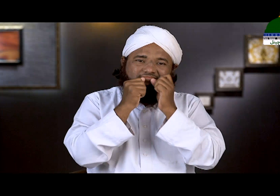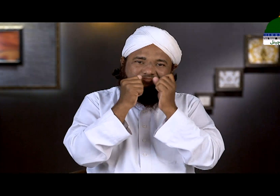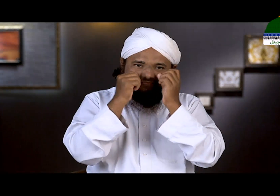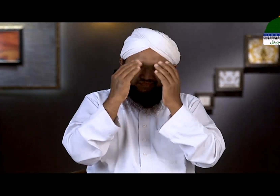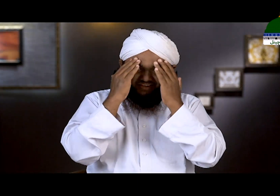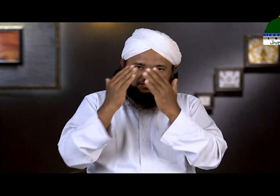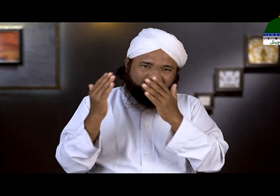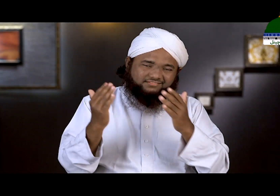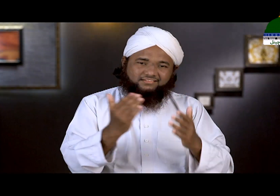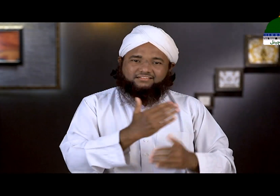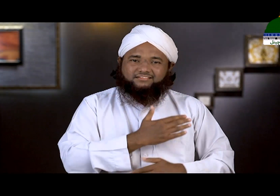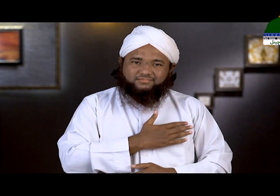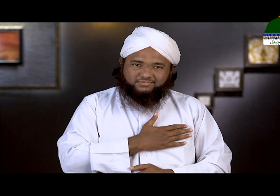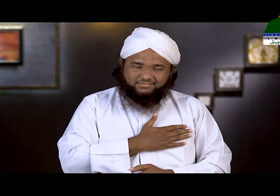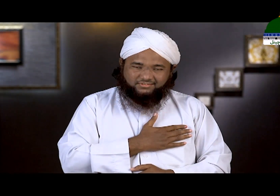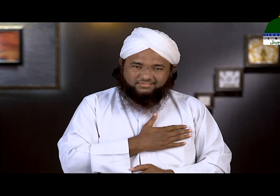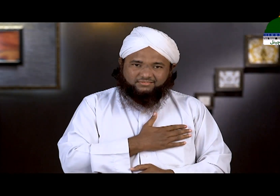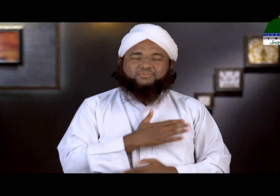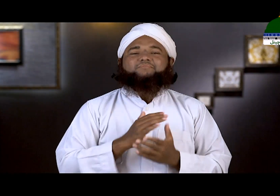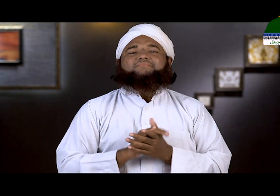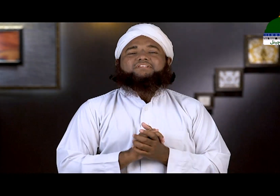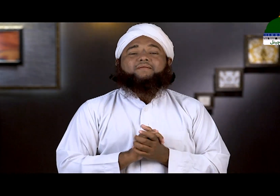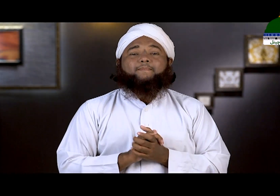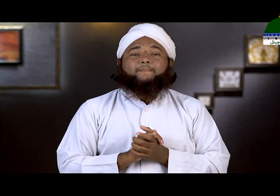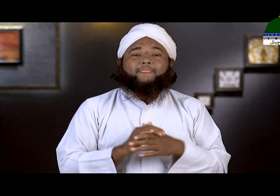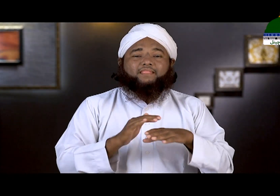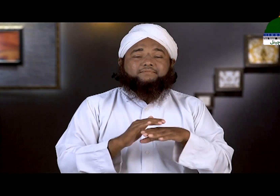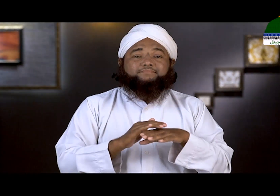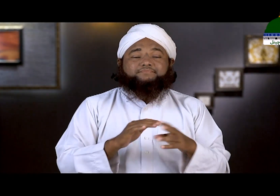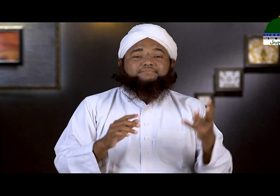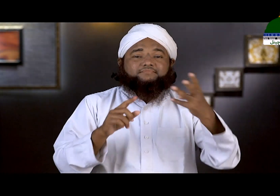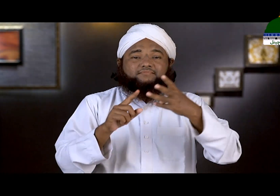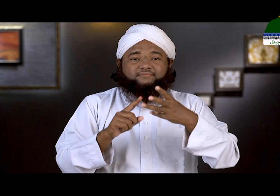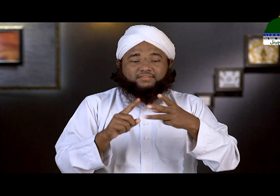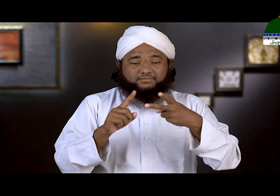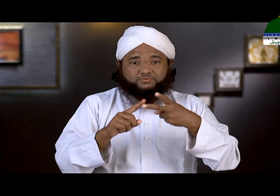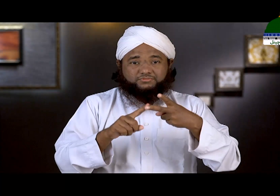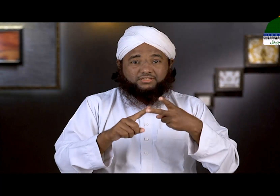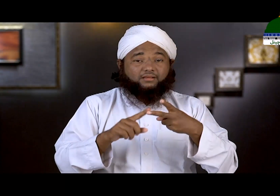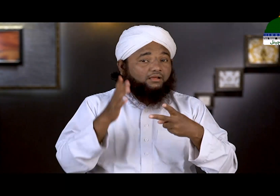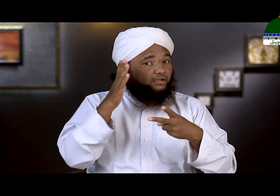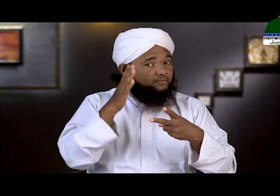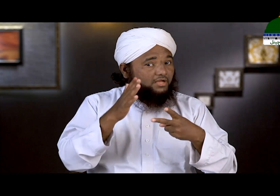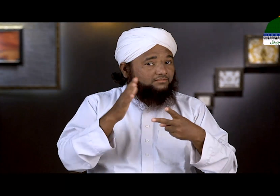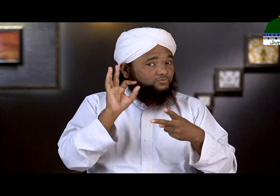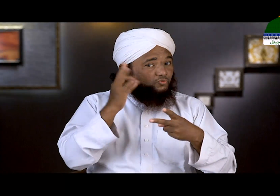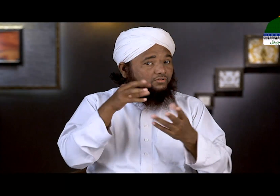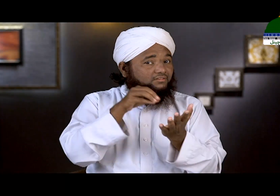وآلہ وسلم۔ صلو علی الحبیب صلی اللہ علی محمد۔ دوسری اہم عبادت جو